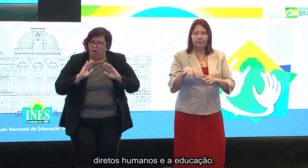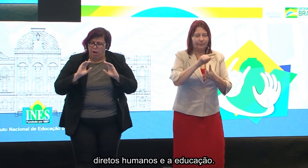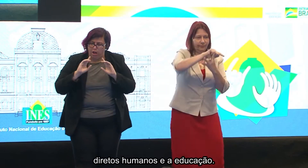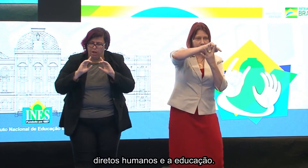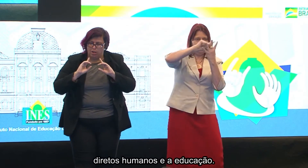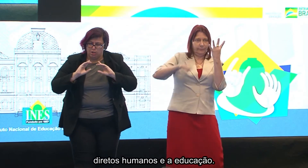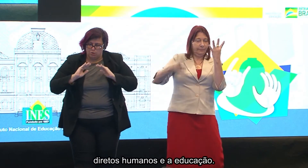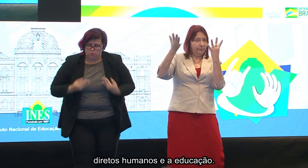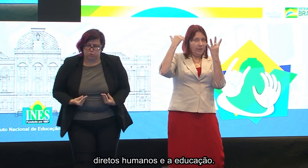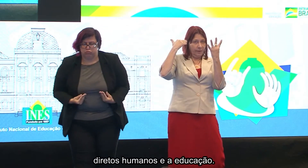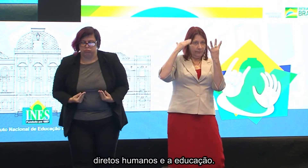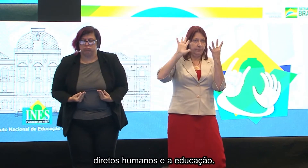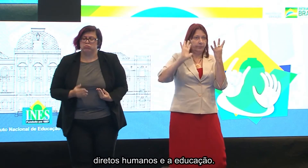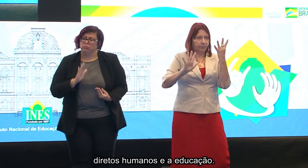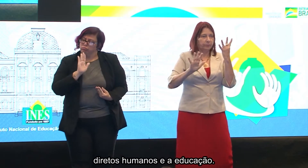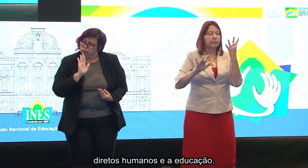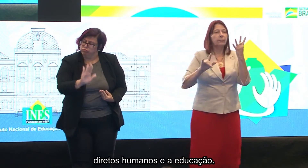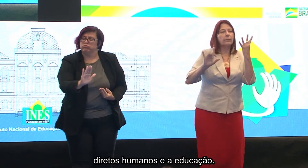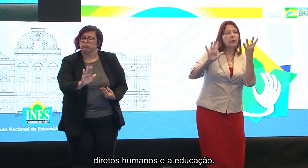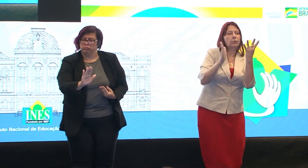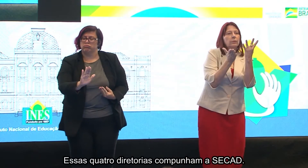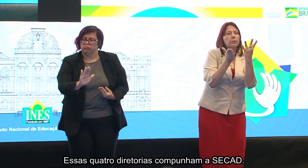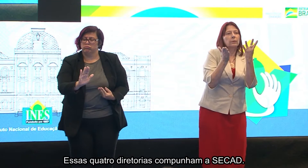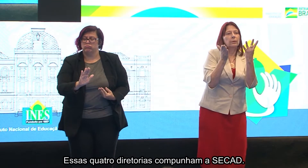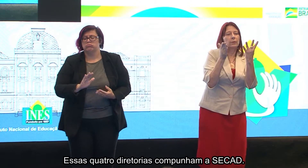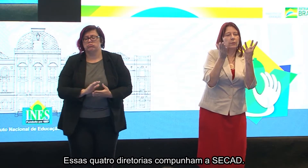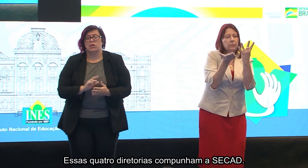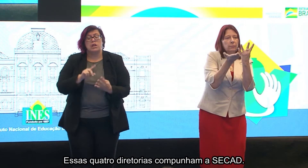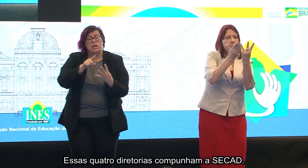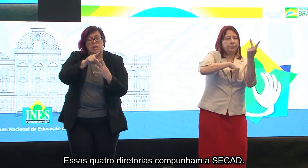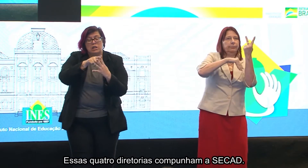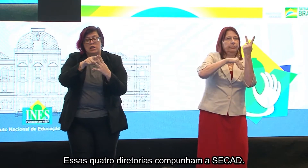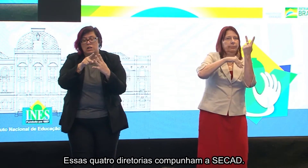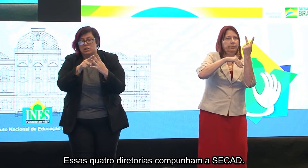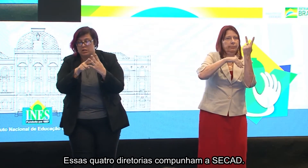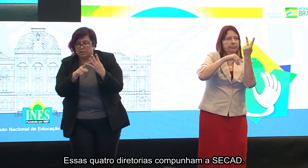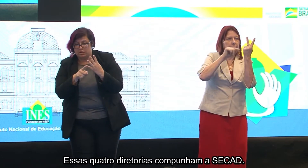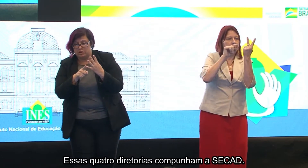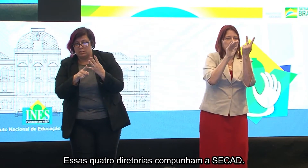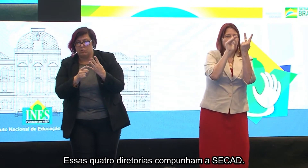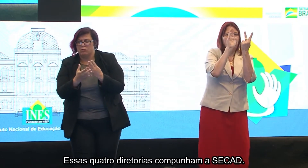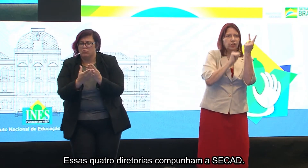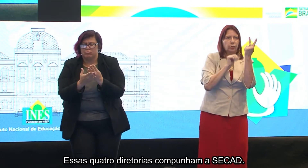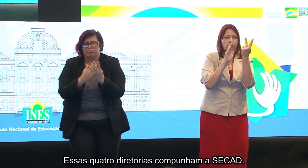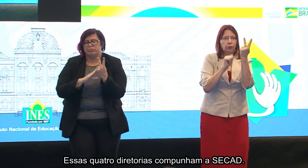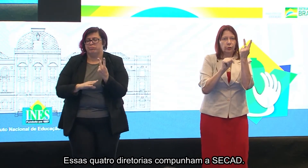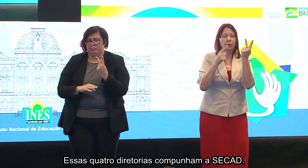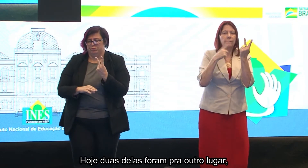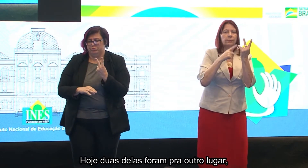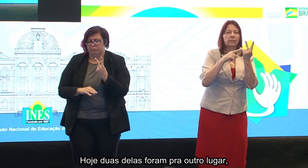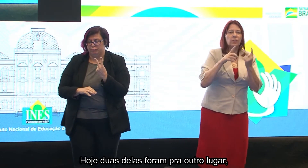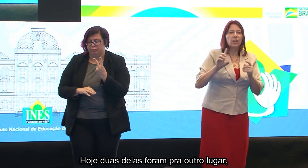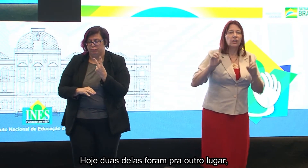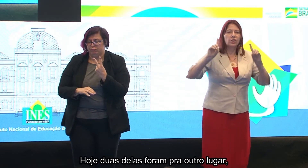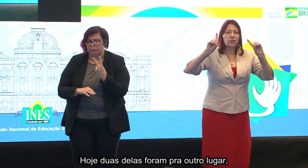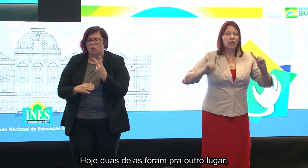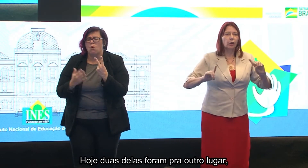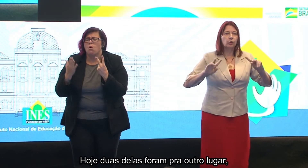direitos humanos e a educação. Então, essas 4 diretorias compunham a SECADI. Hoje,